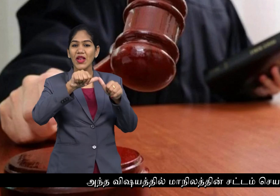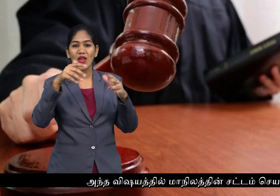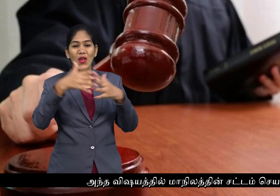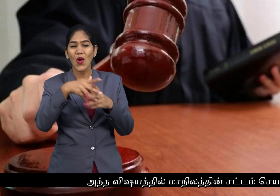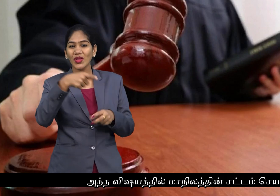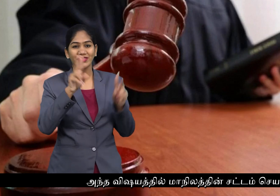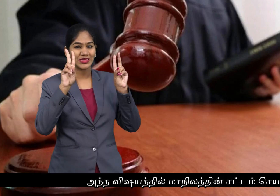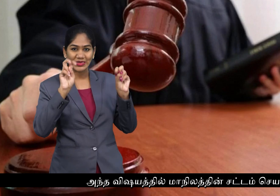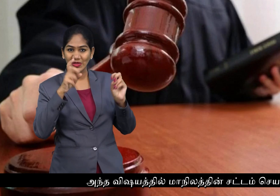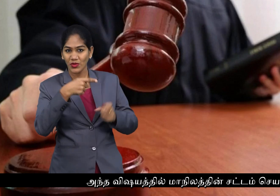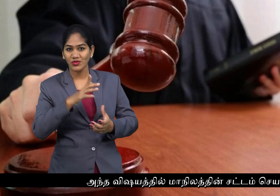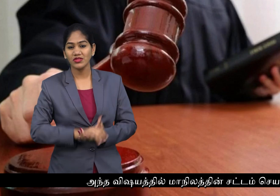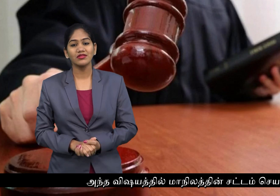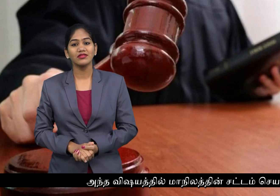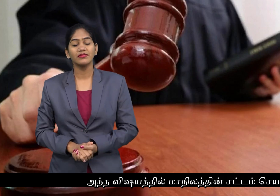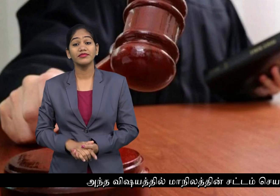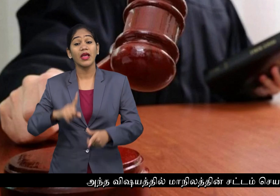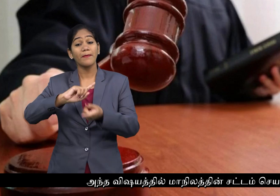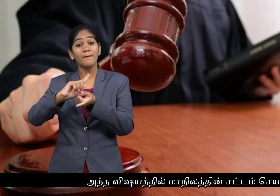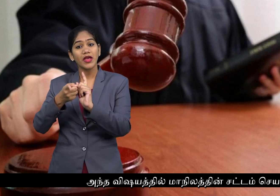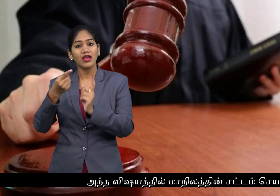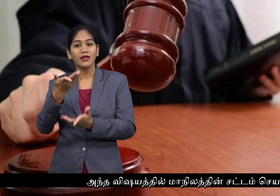மாநிலத்தின் சட்டம் செயல்படாது.